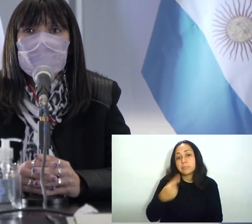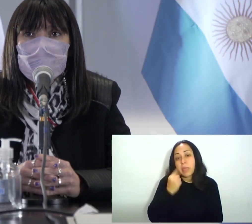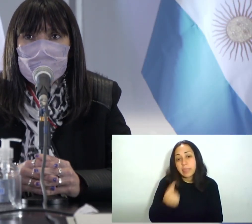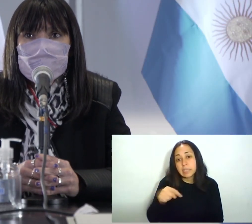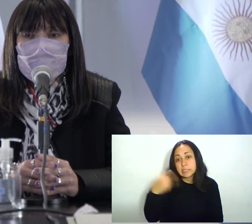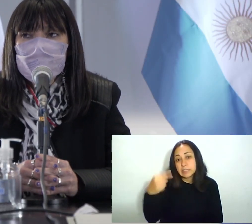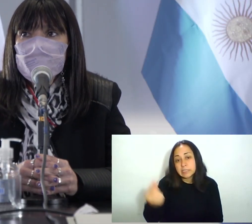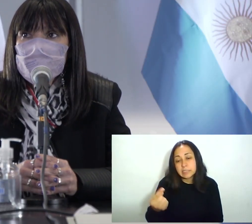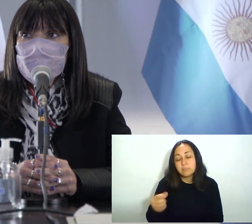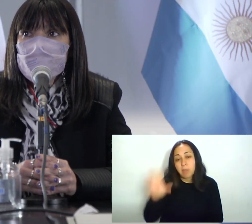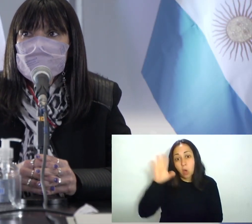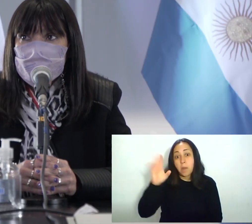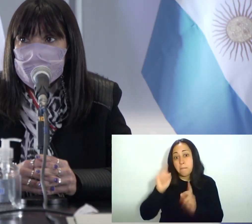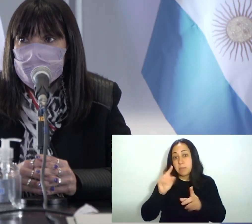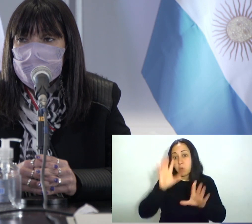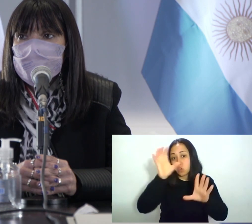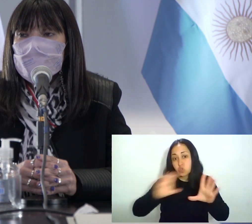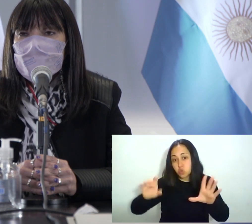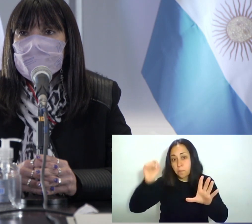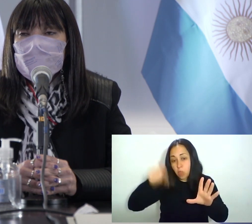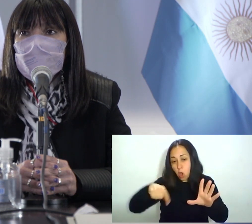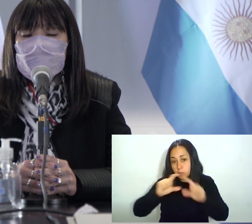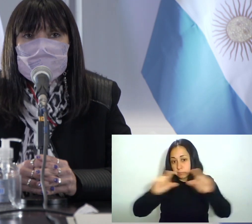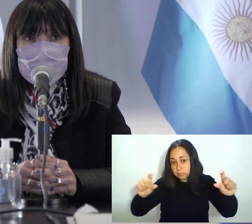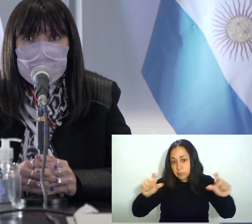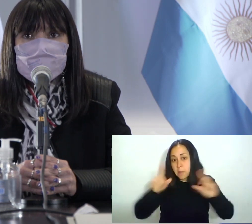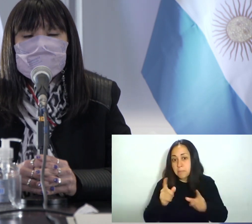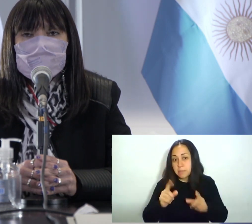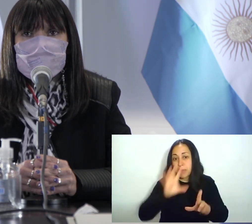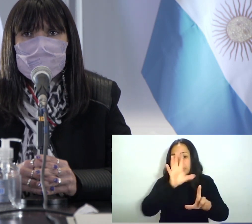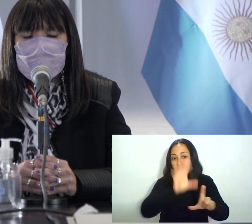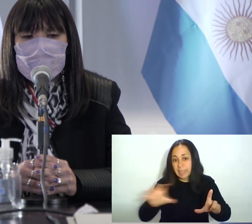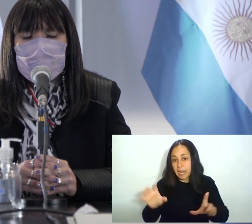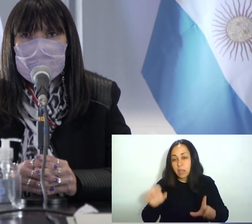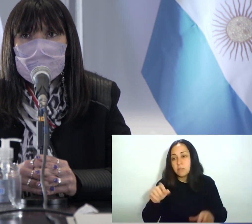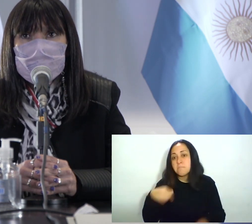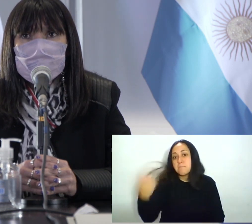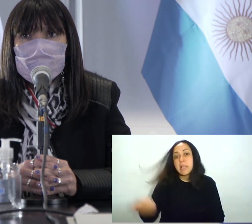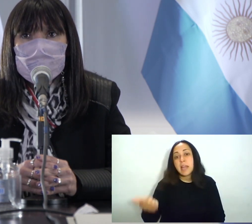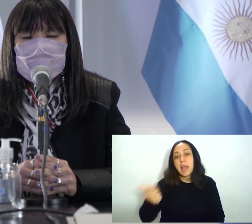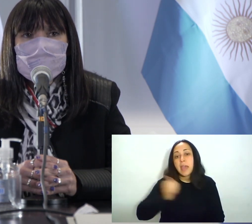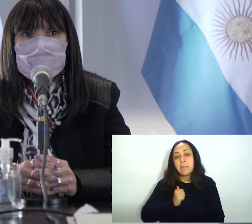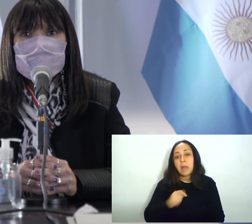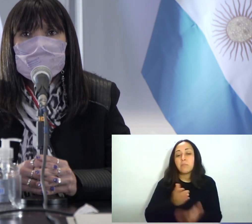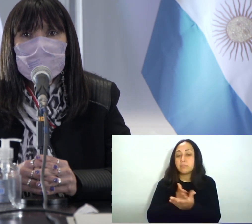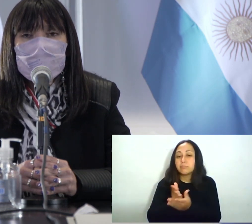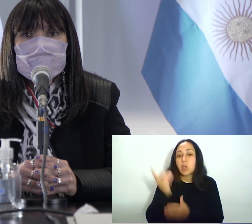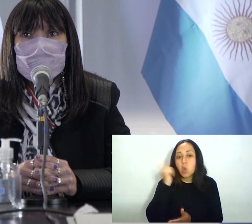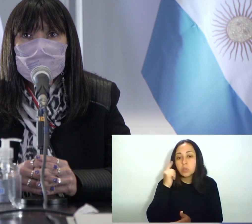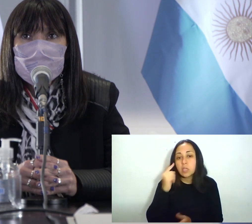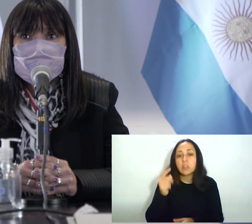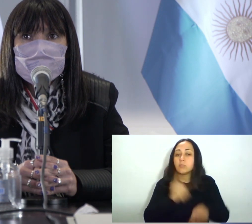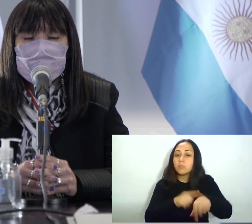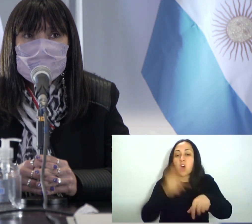sucesivos. Recordamos con el mismo Zoom de hoy, con la misma sala. Los esperamos mañana para continuar escuchándolos a